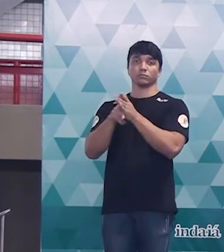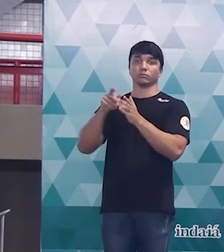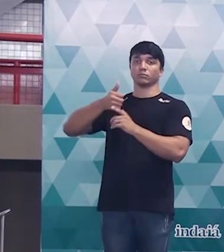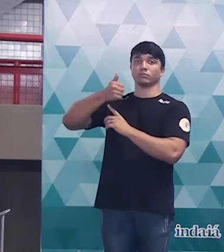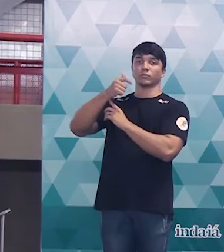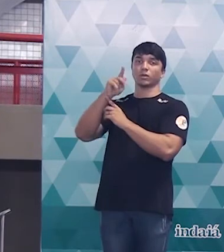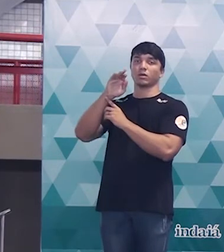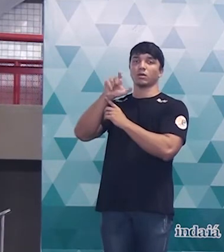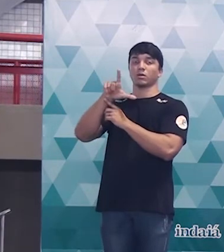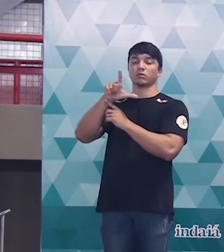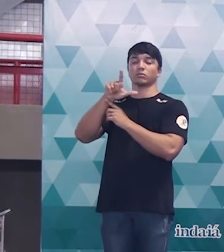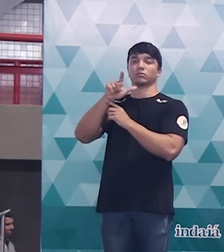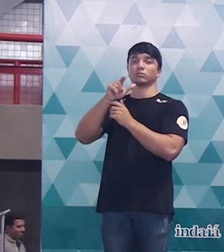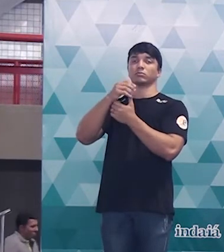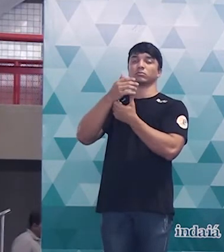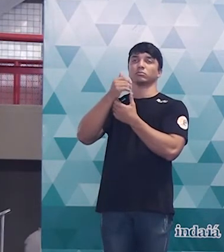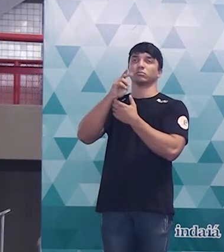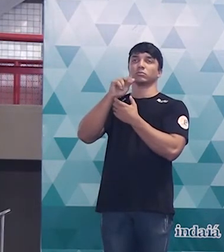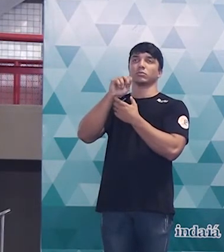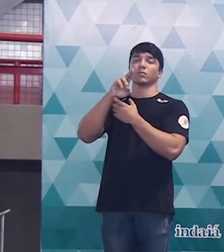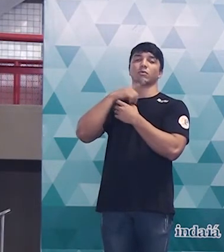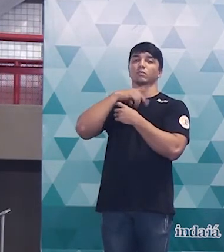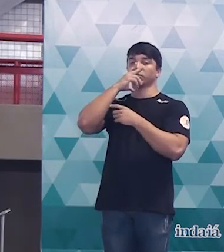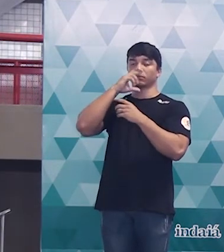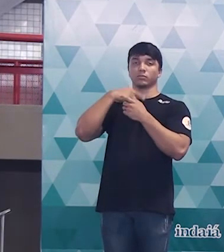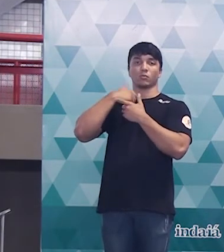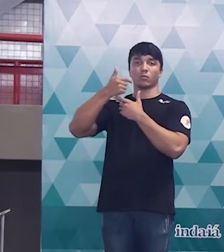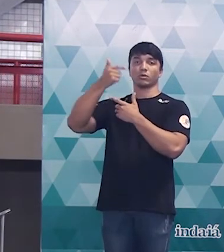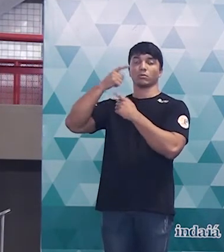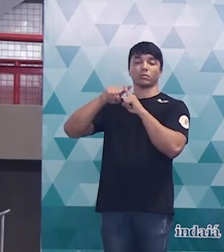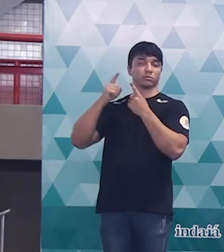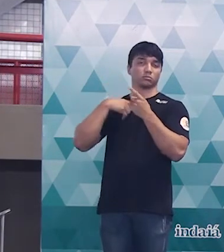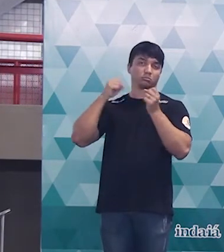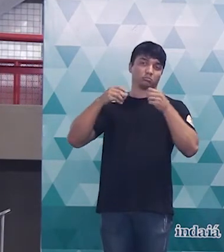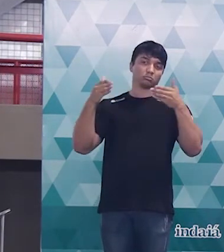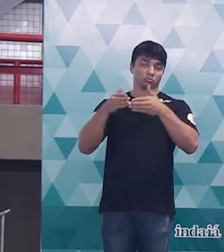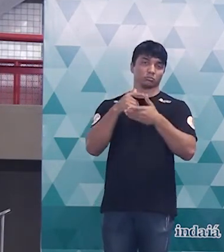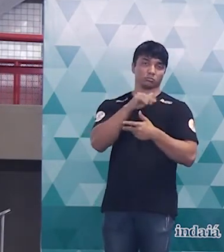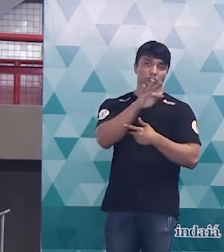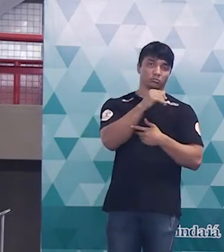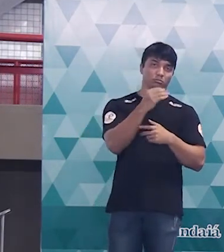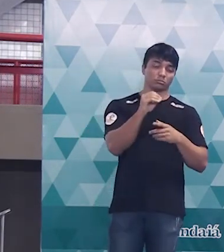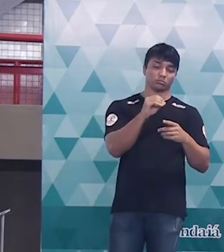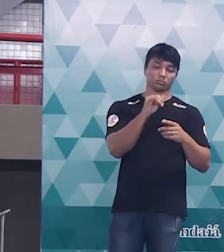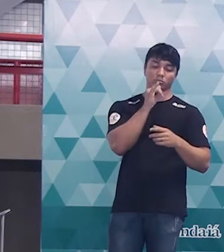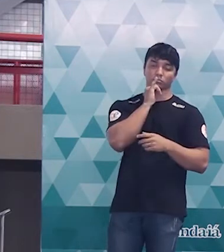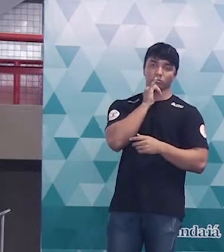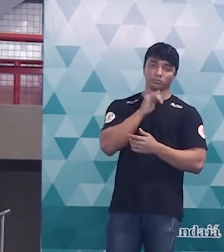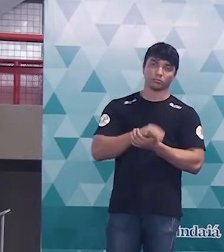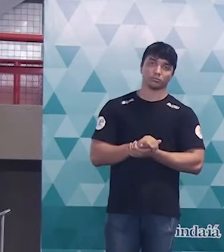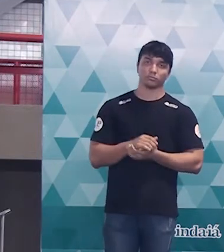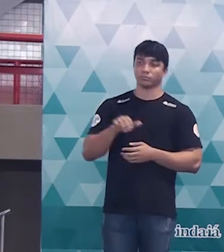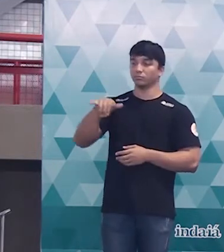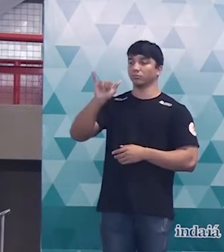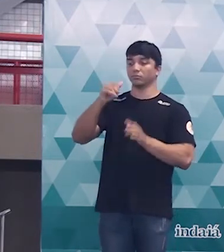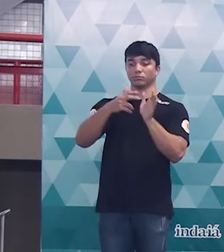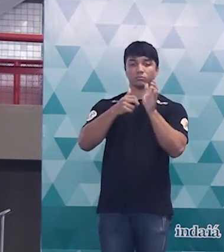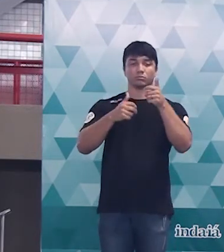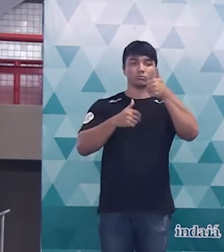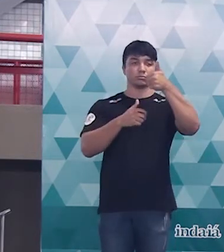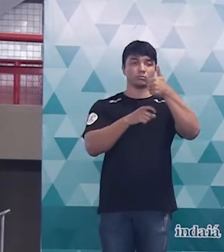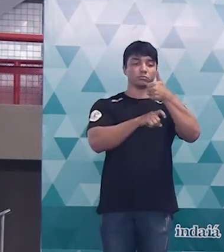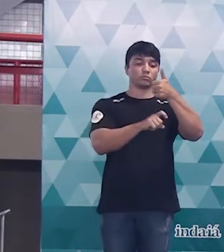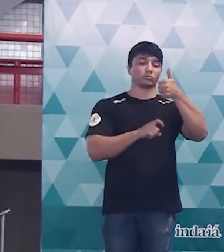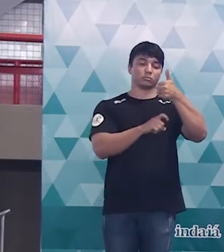grau, talvez, né? Não vai ser uma função quadrática, mas existe uma função. Por exemplo, a função y igual a 1